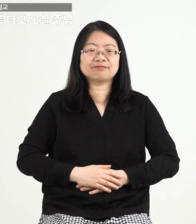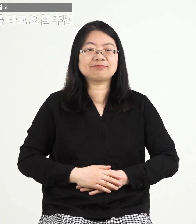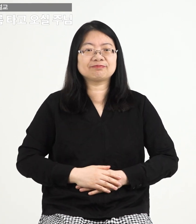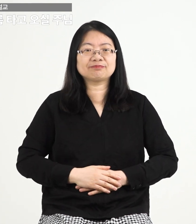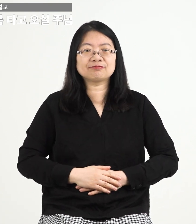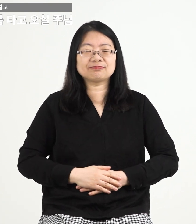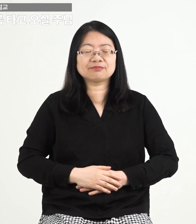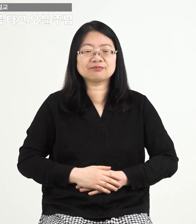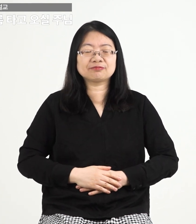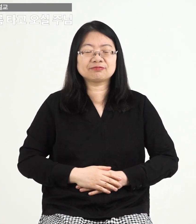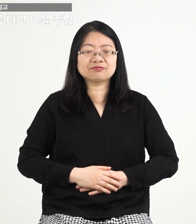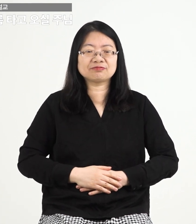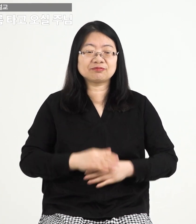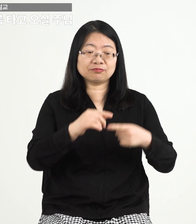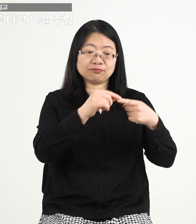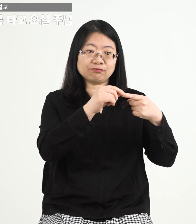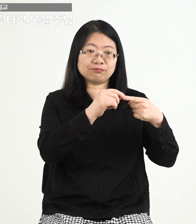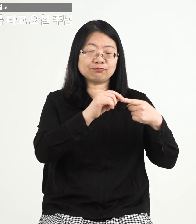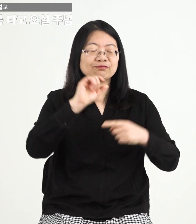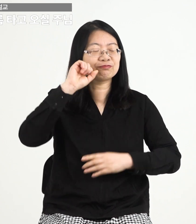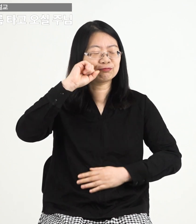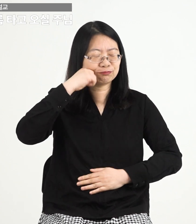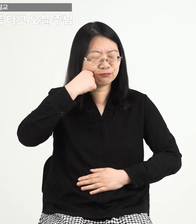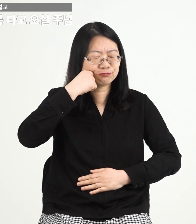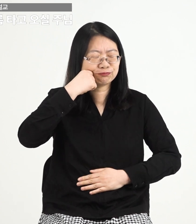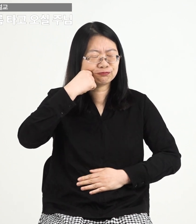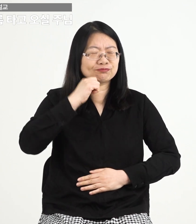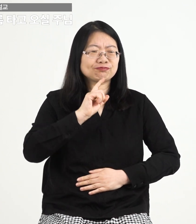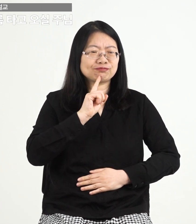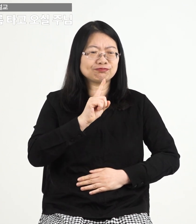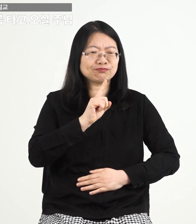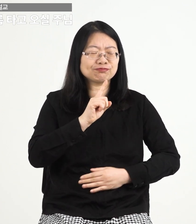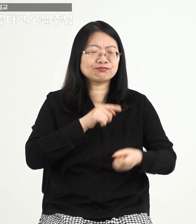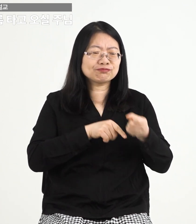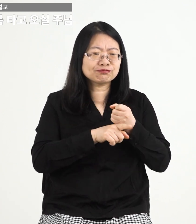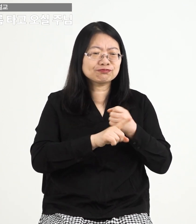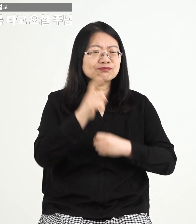드리겠습니다. 우선 어렵다. 자, 물어봅시다.